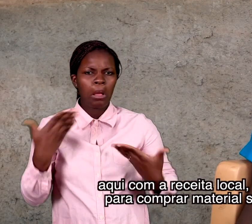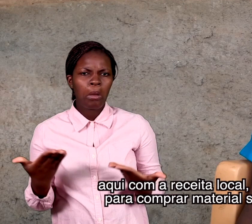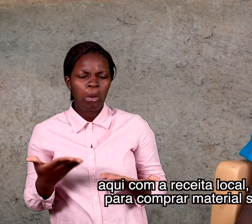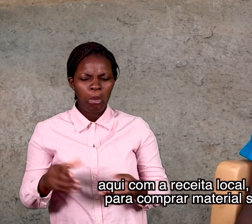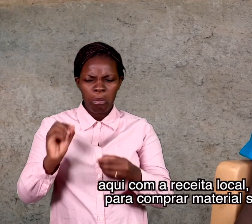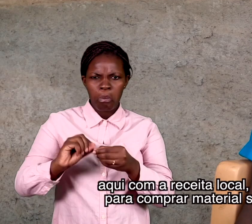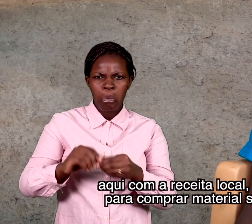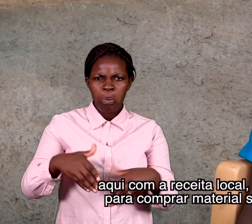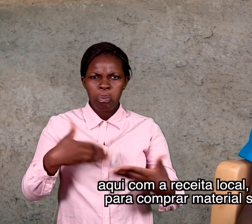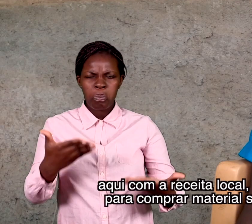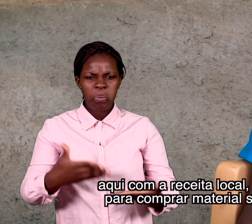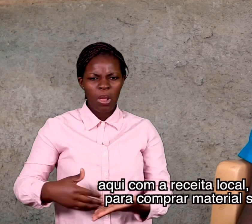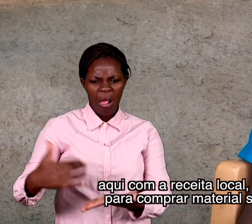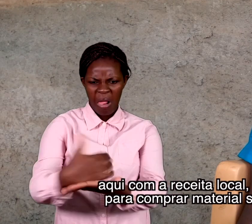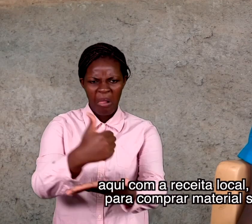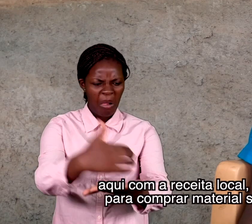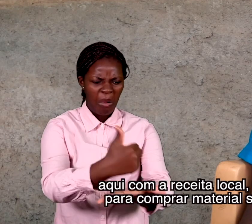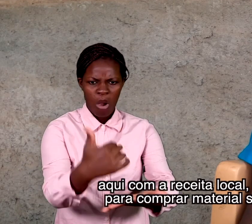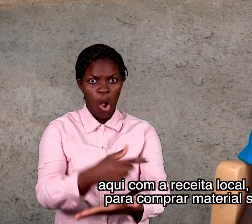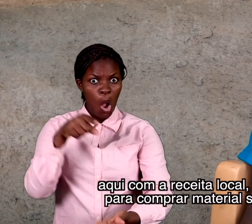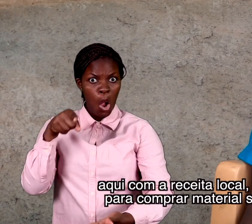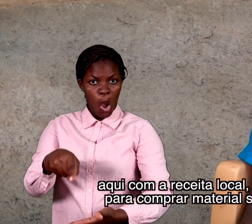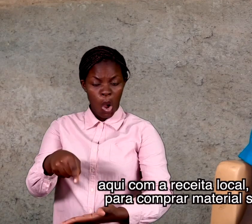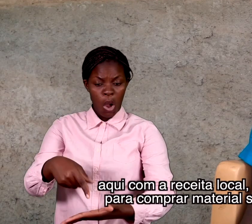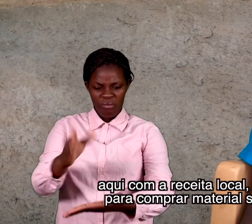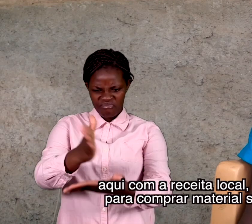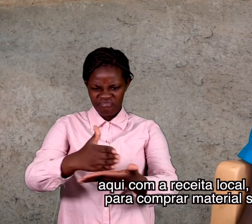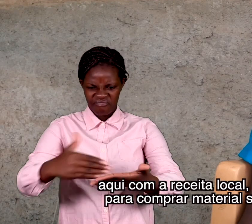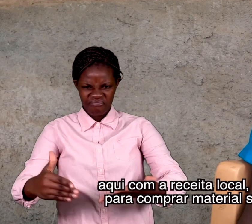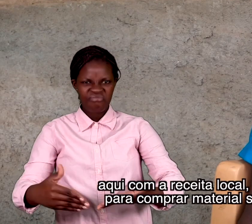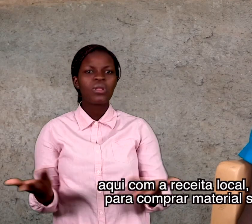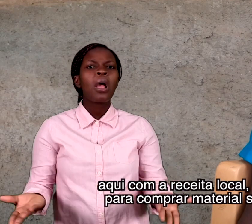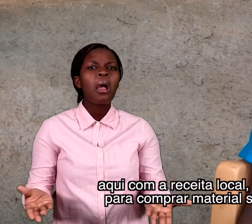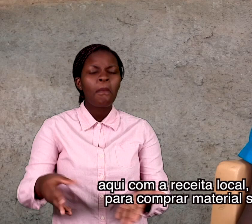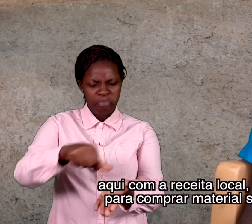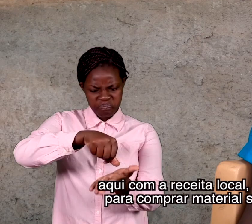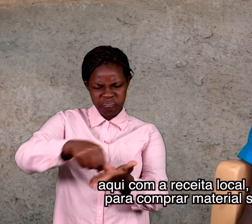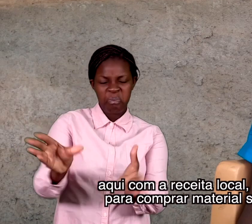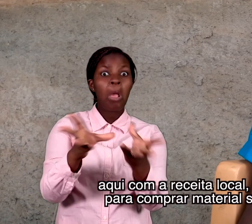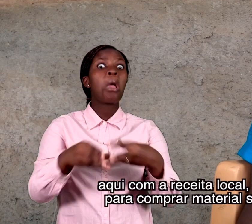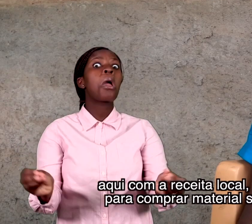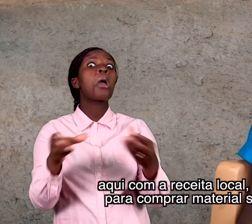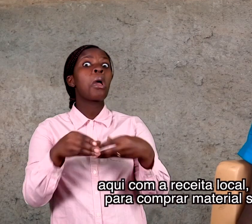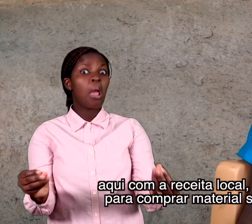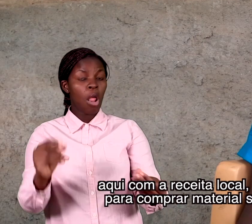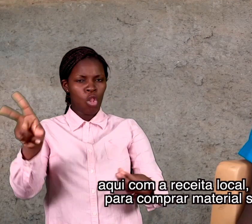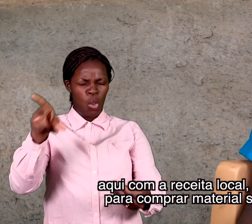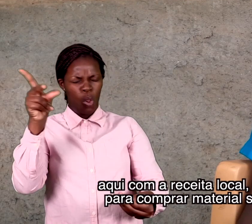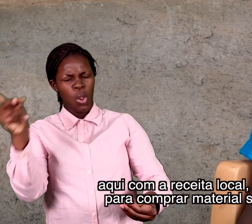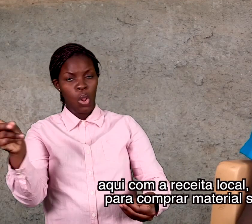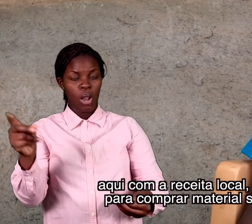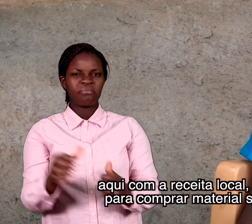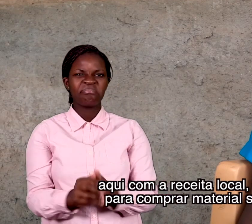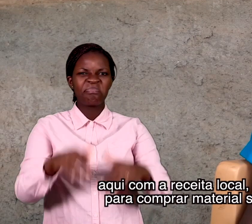Apenas o que temos feito aqui como receita local. É esse mesmo que cortamos metade para comprar o